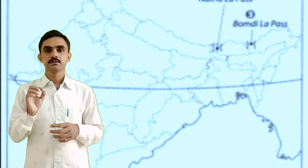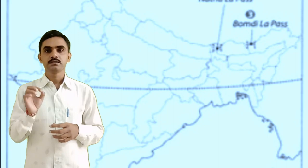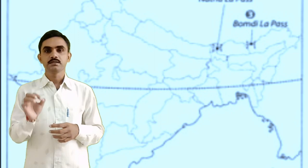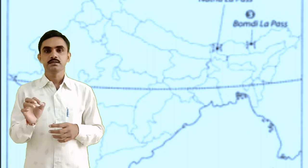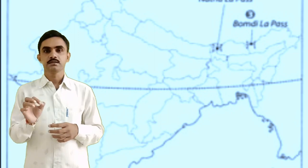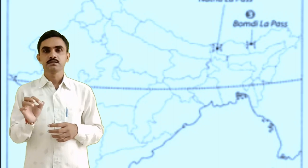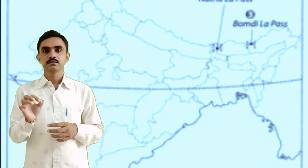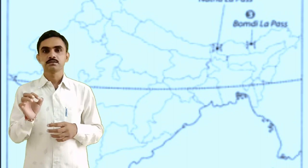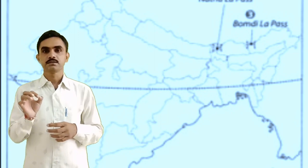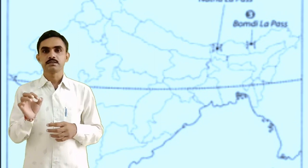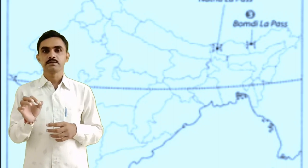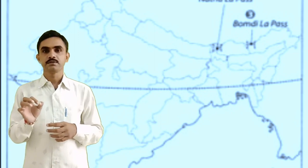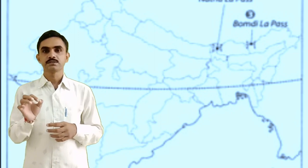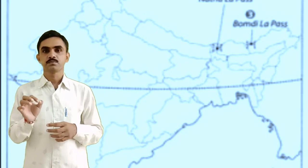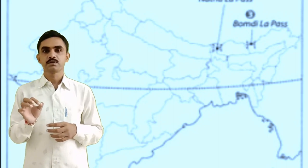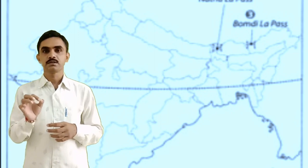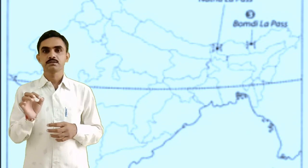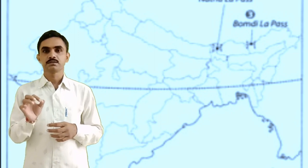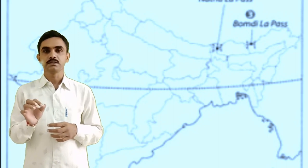તે